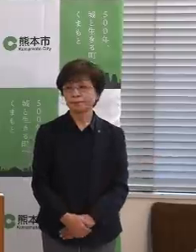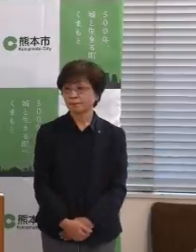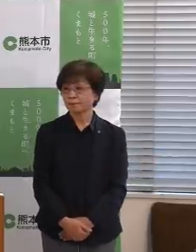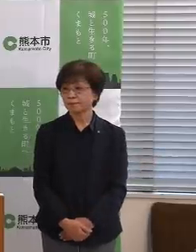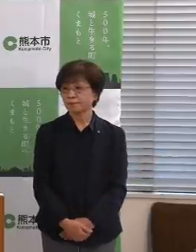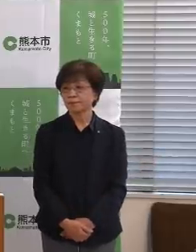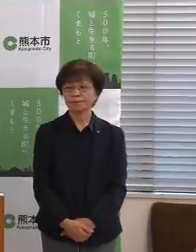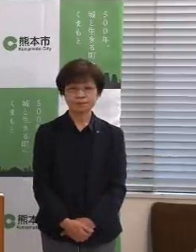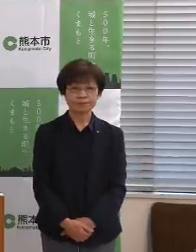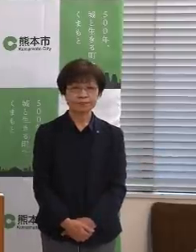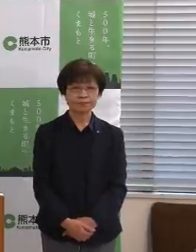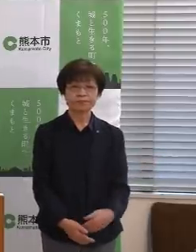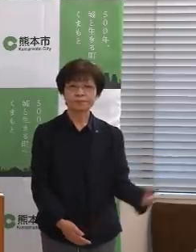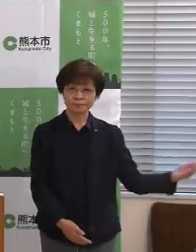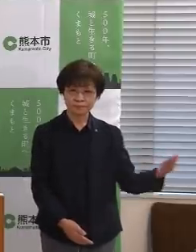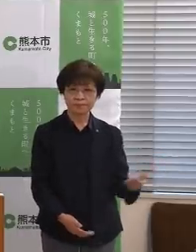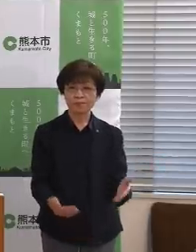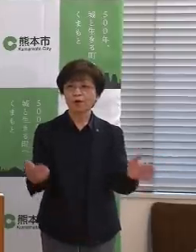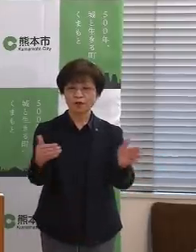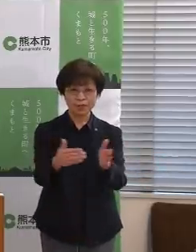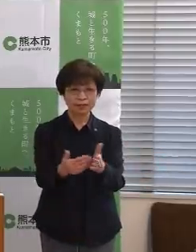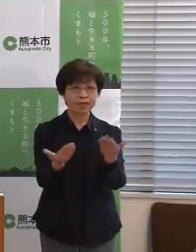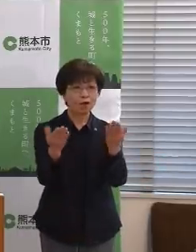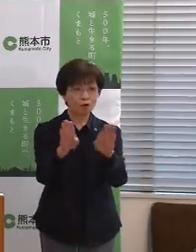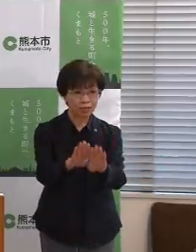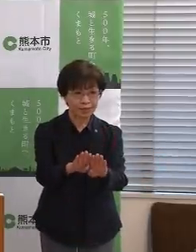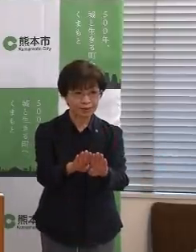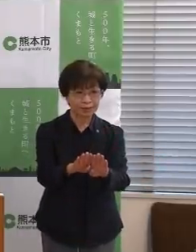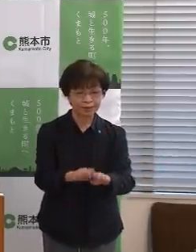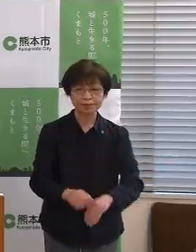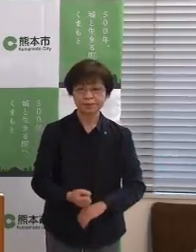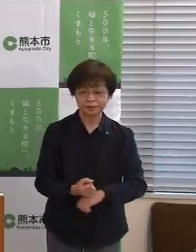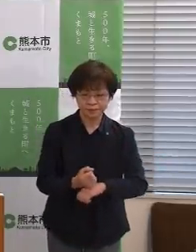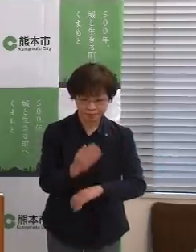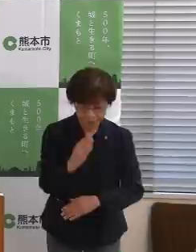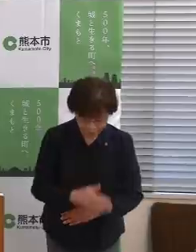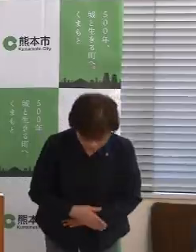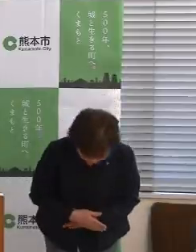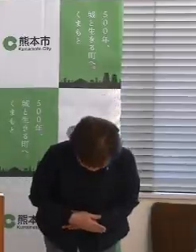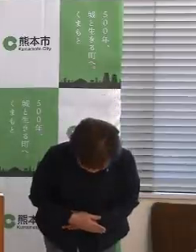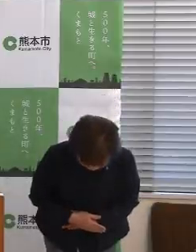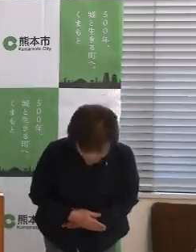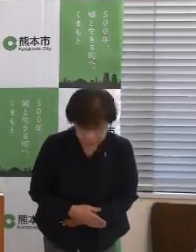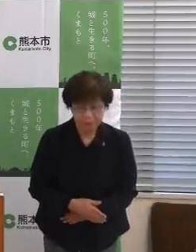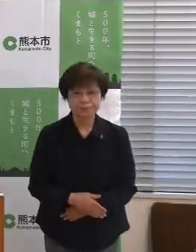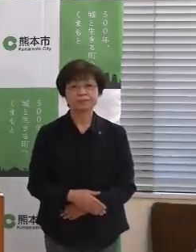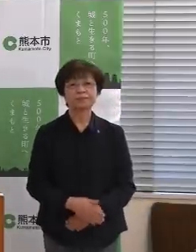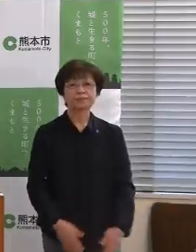ね。 それでは、これをもちまして記者会見を終了します。 はい、じゃあどうもありがとうございました。